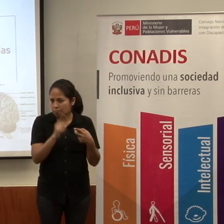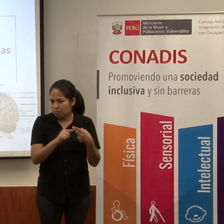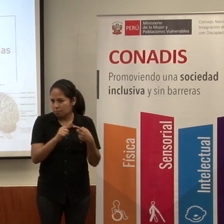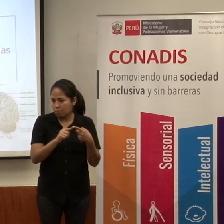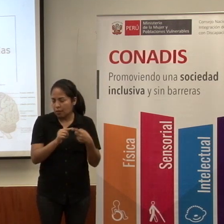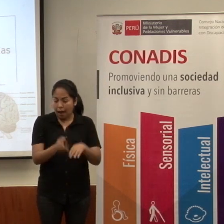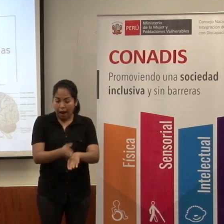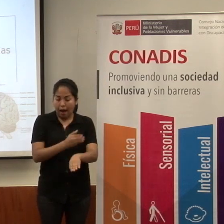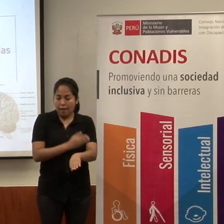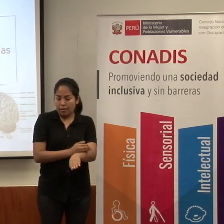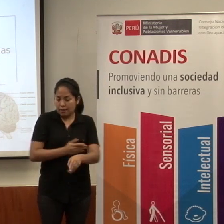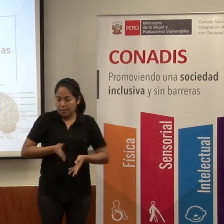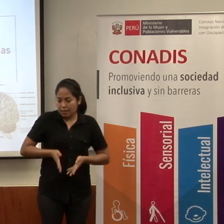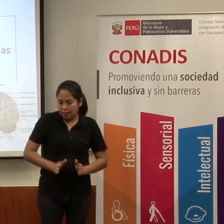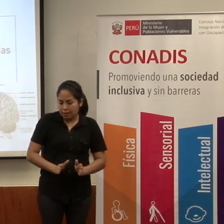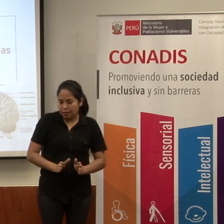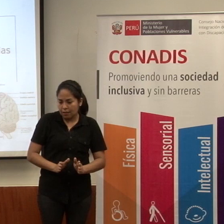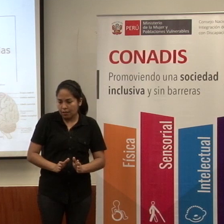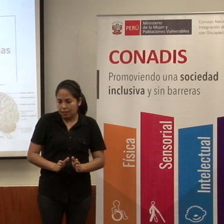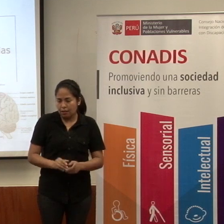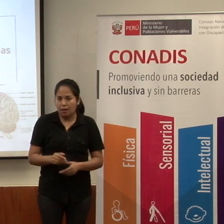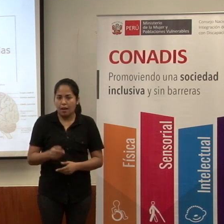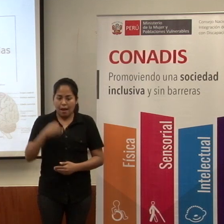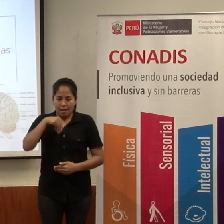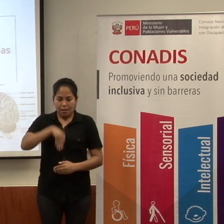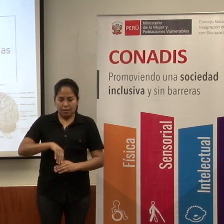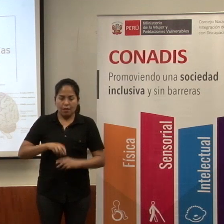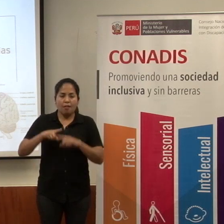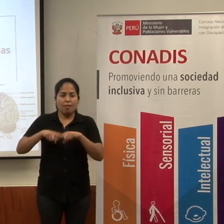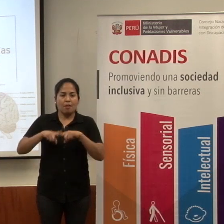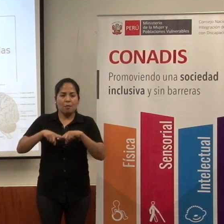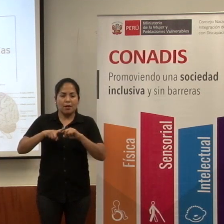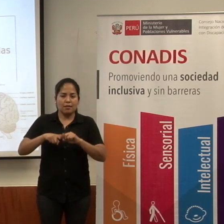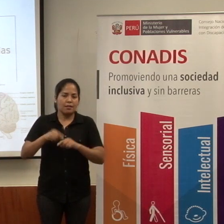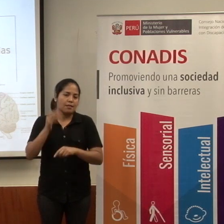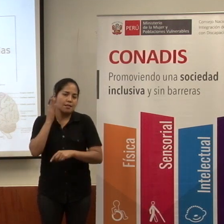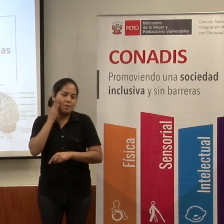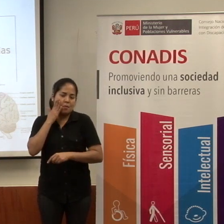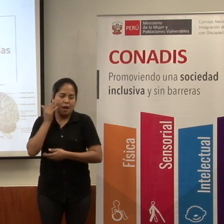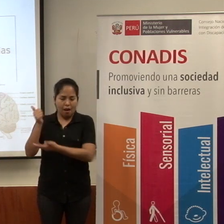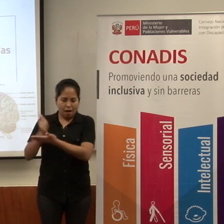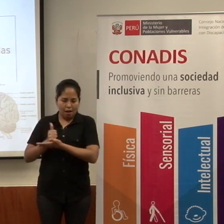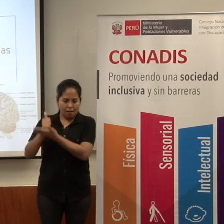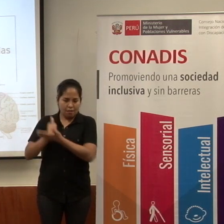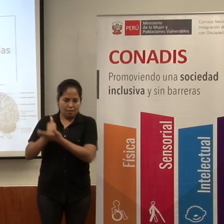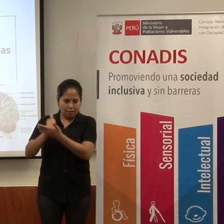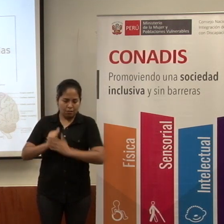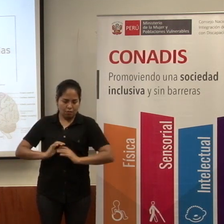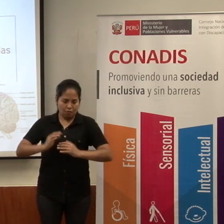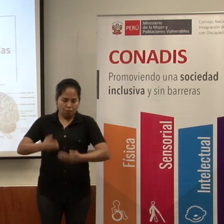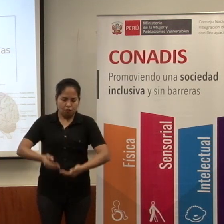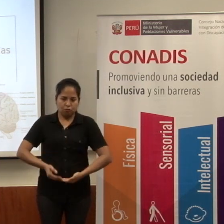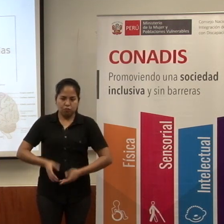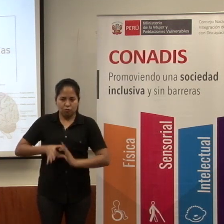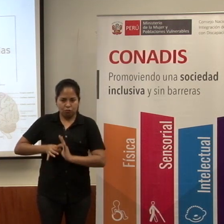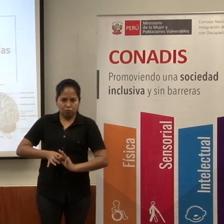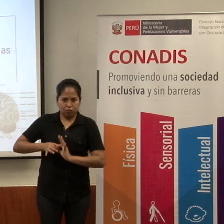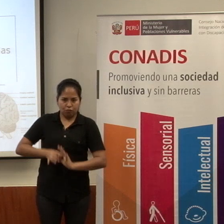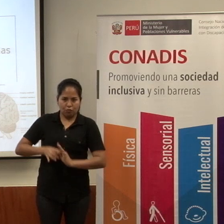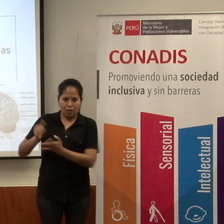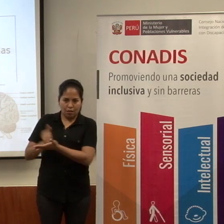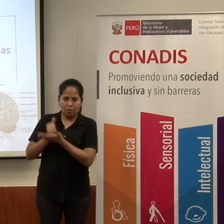Antes del parto, nuestra respiración depende de la respiración de la madre y el oxígeno pasa a través de la placenta y el cordón